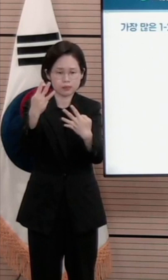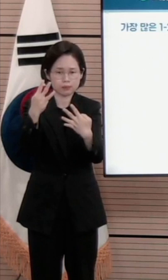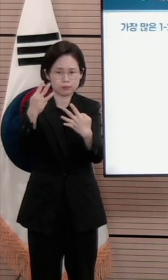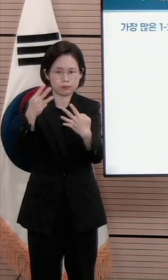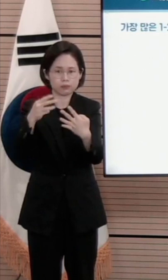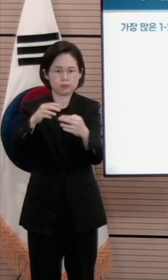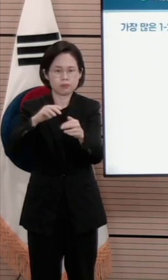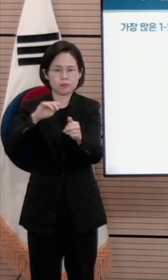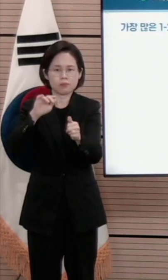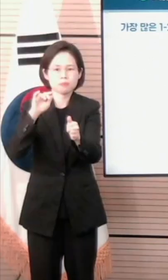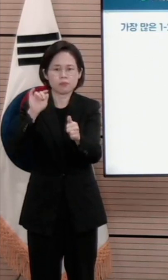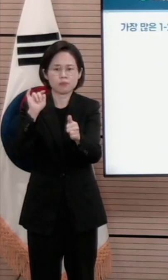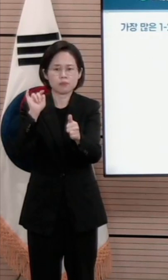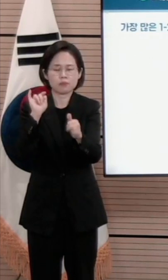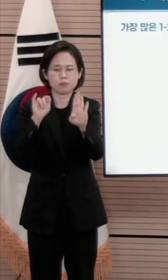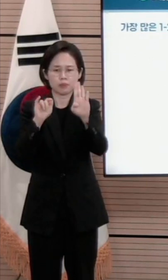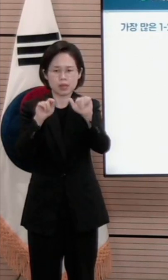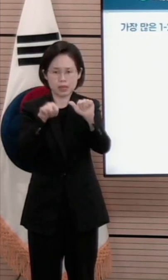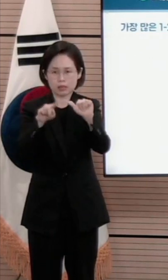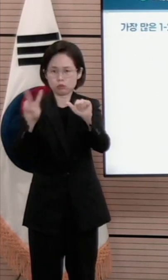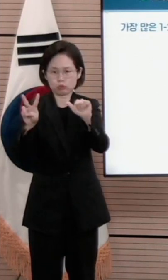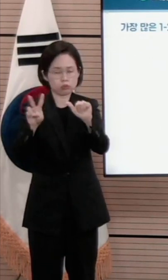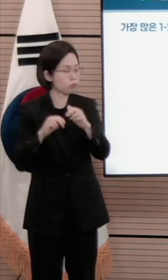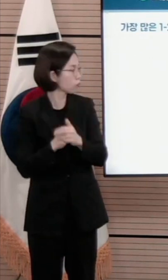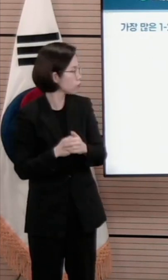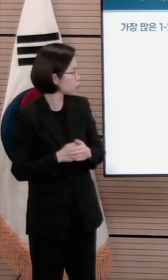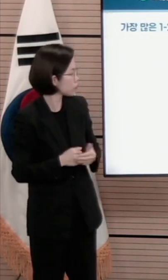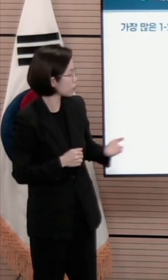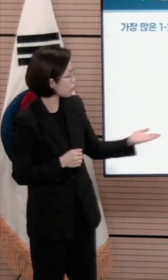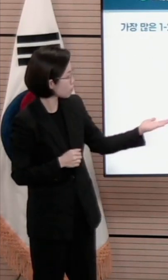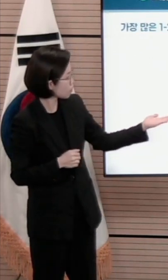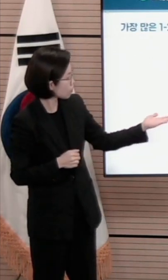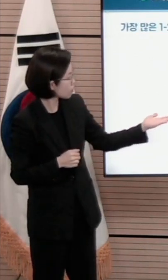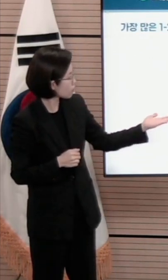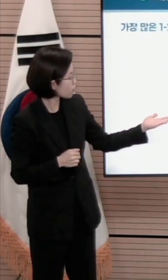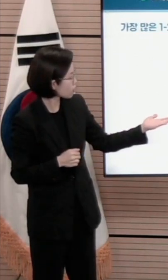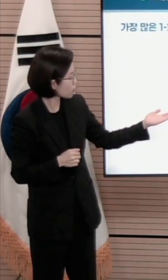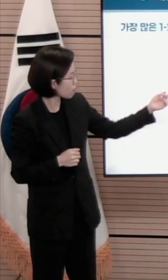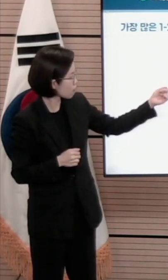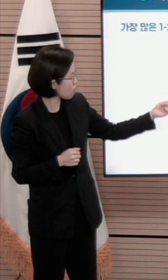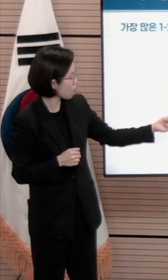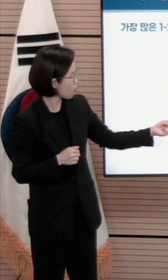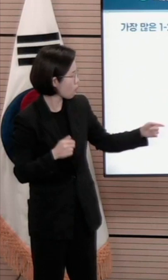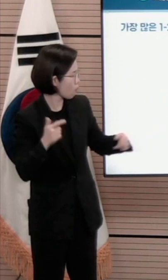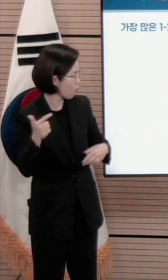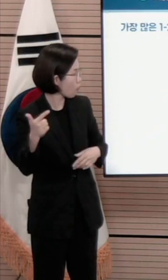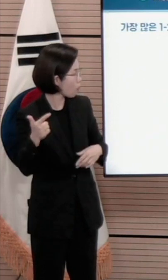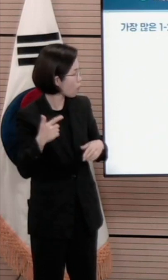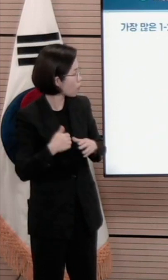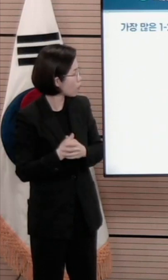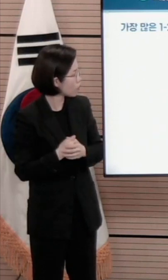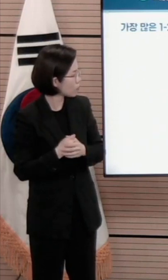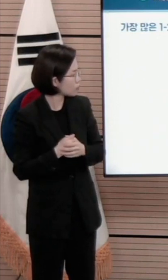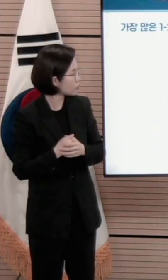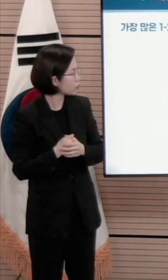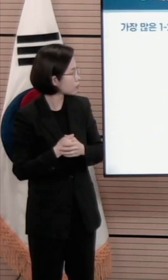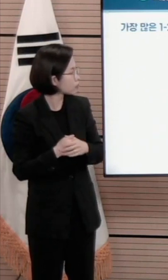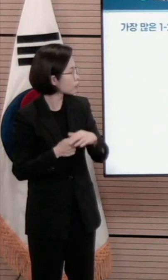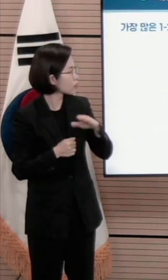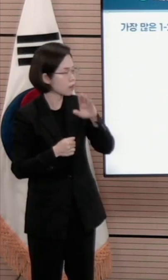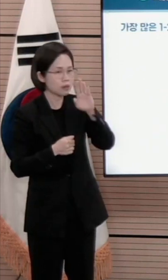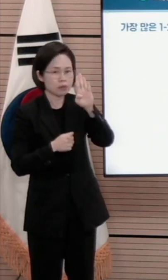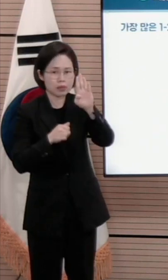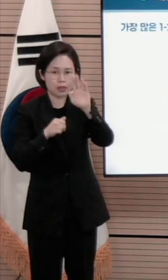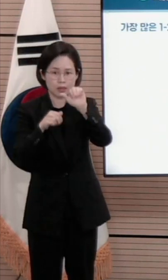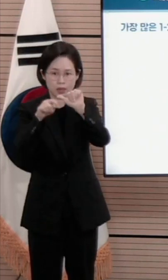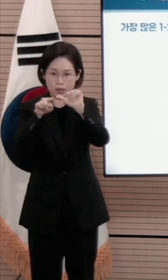됐는데 이 부분 이렇게 보시면 되겠고요. 보시면은